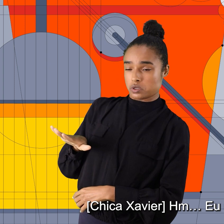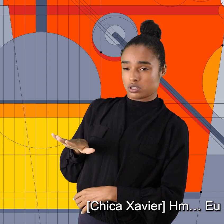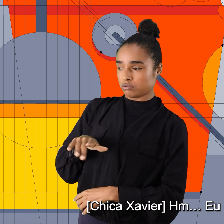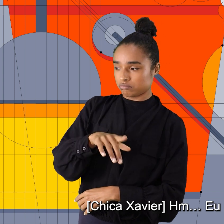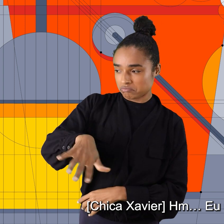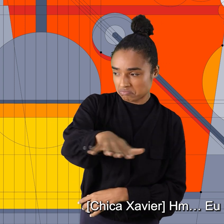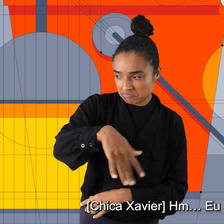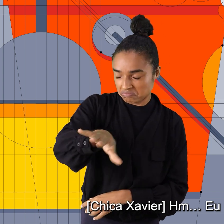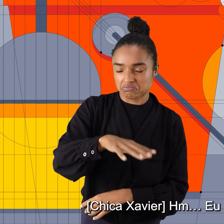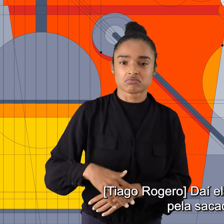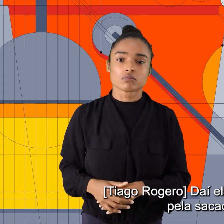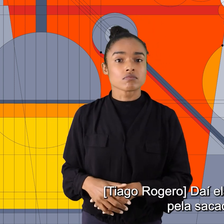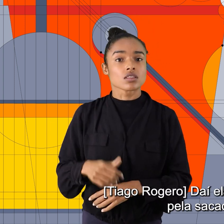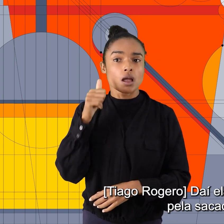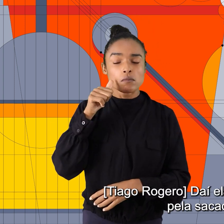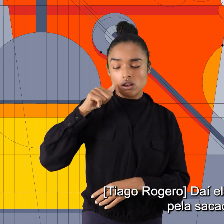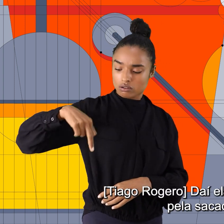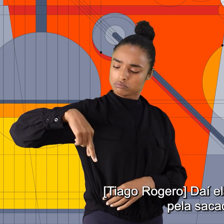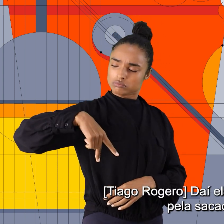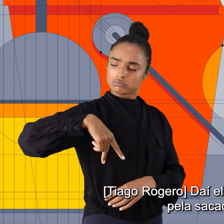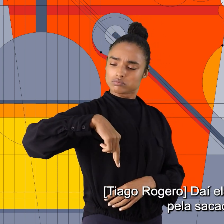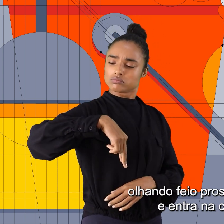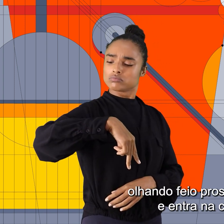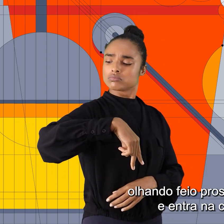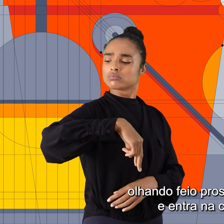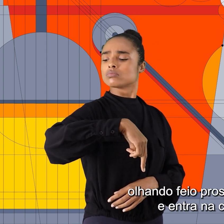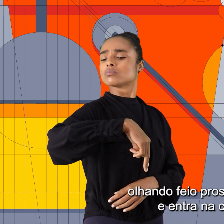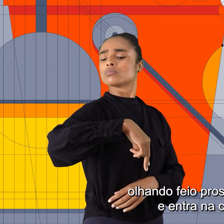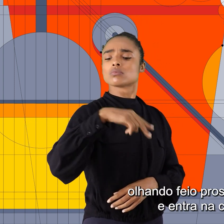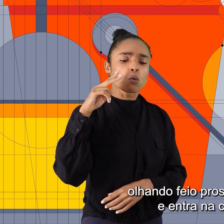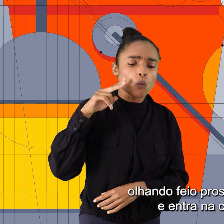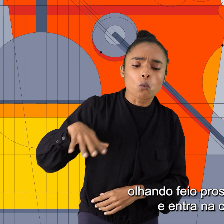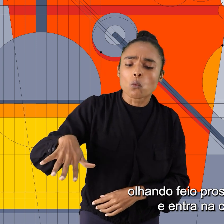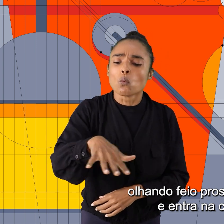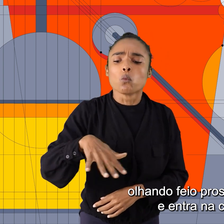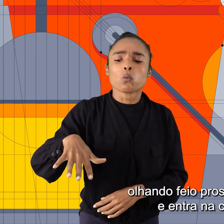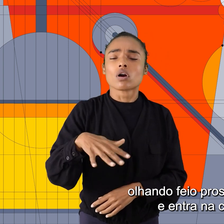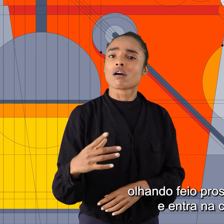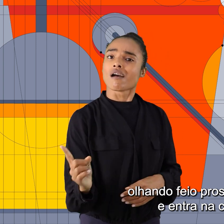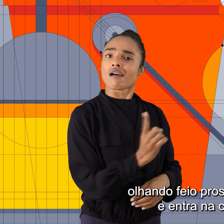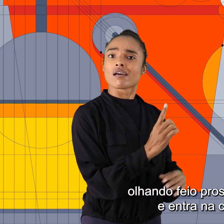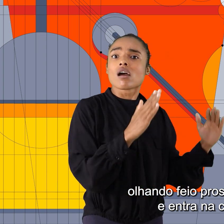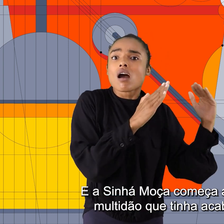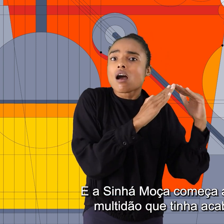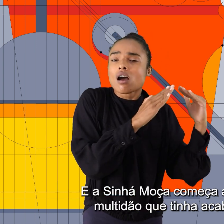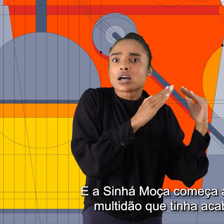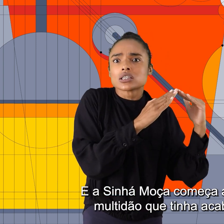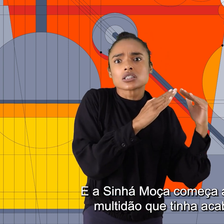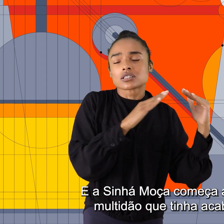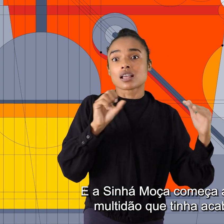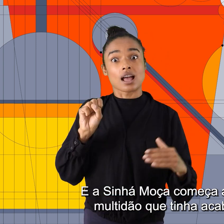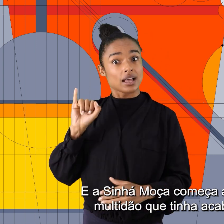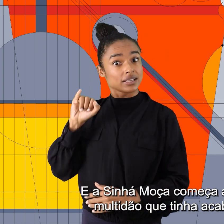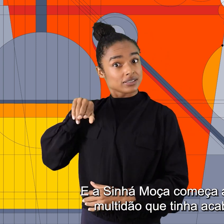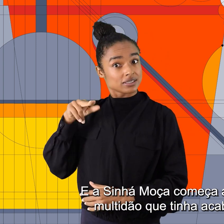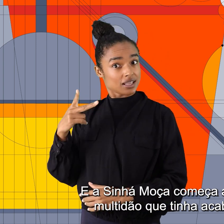não gostei deles. Daí ela sai andando pela sacada, olhando feio para os italianos e entra na casa. E assim a moça